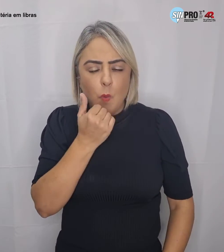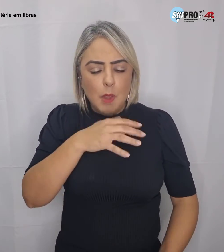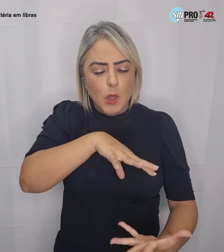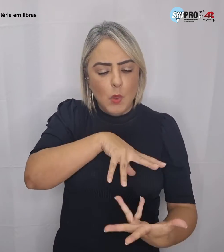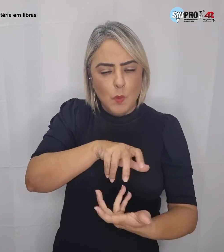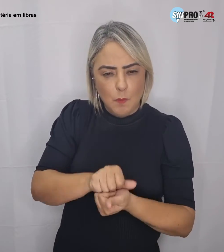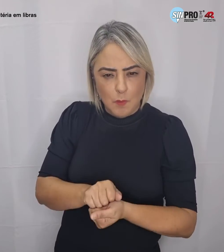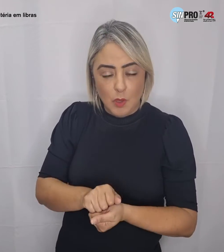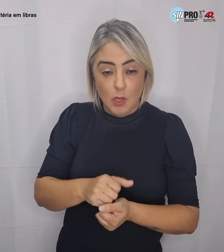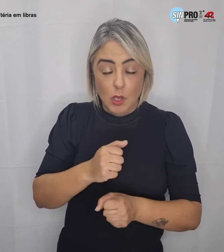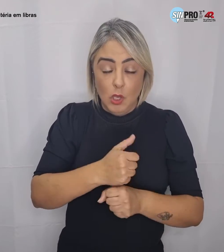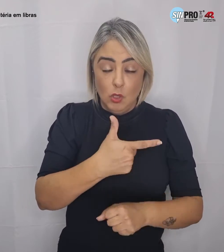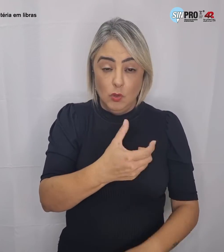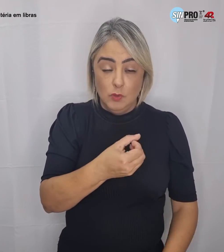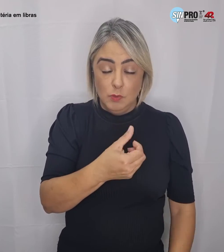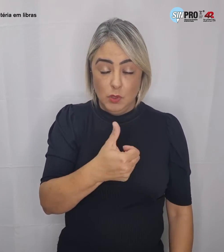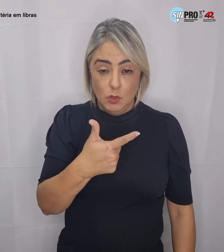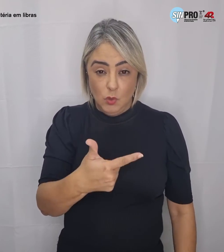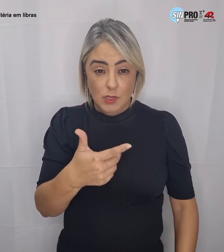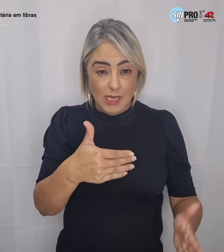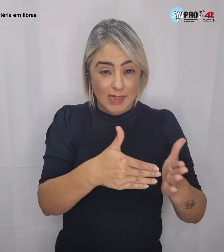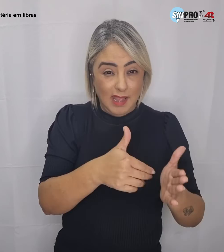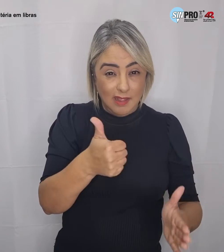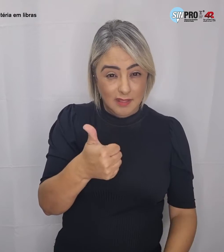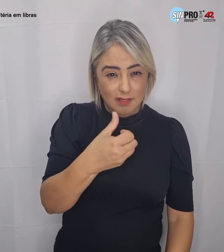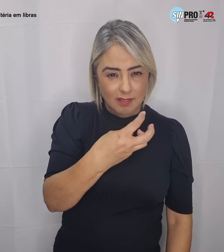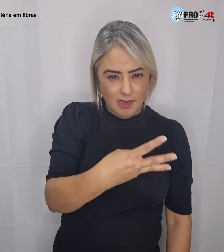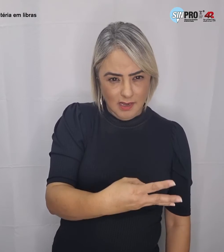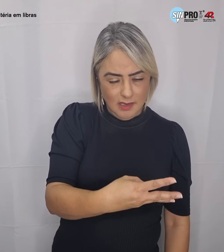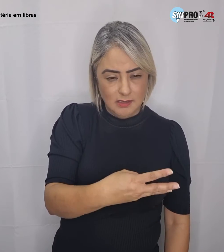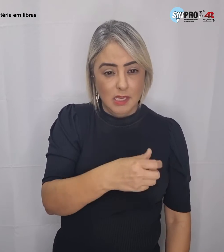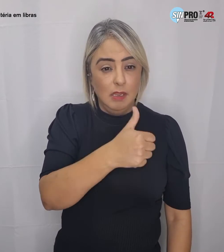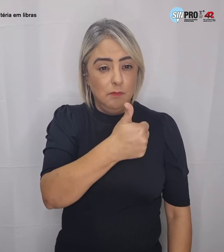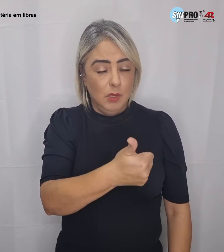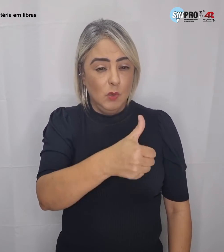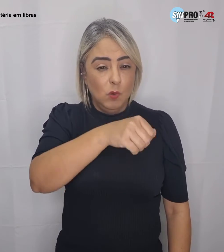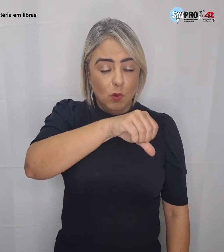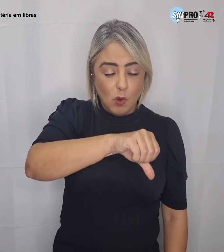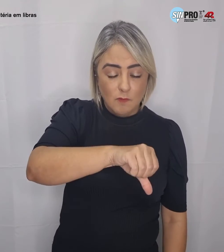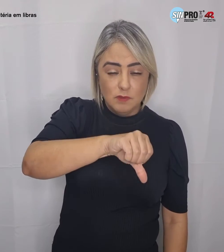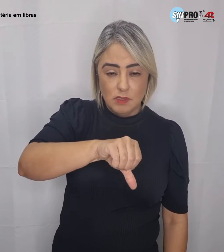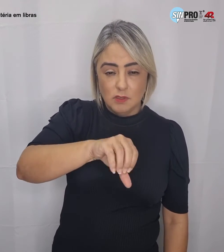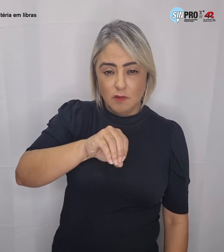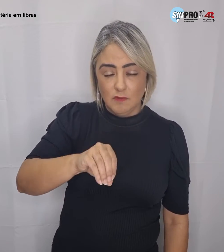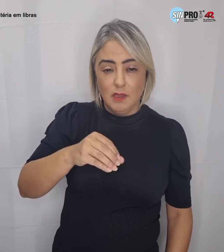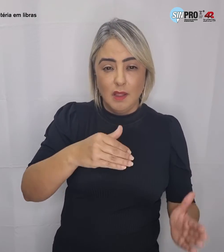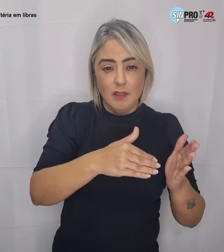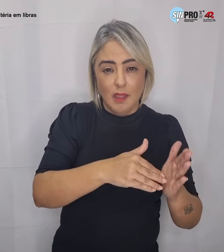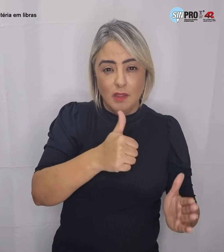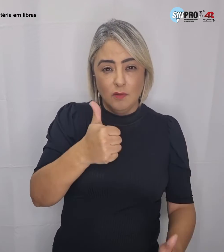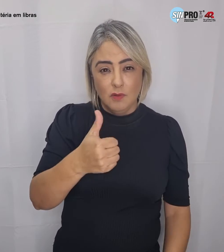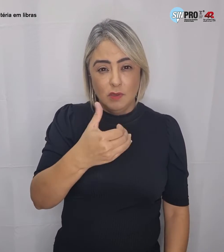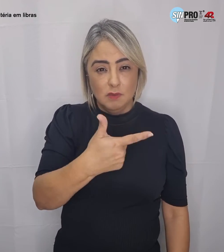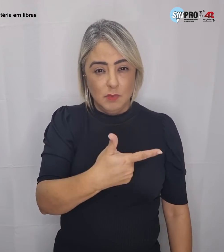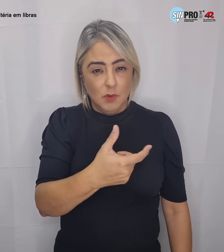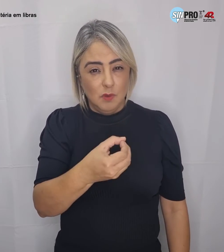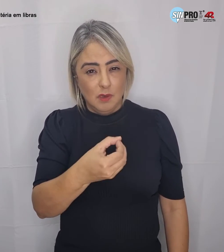mundo, de 2002 a 2013 e de 1990 a 2014.